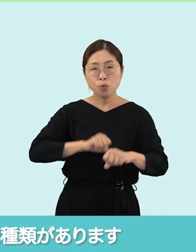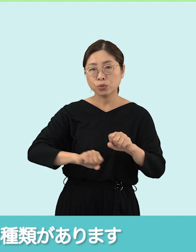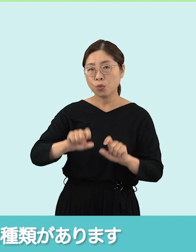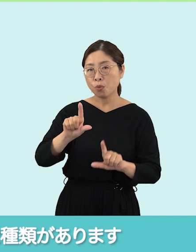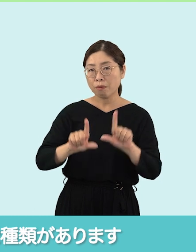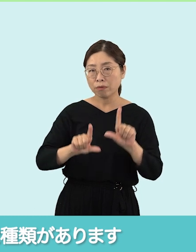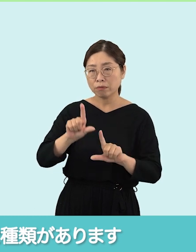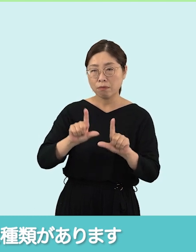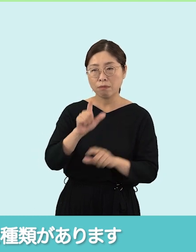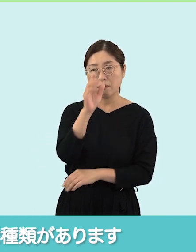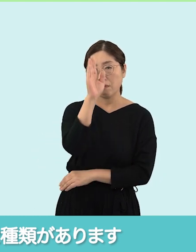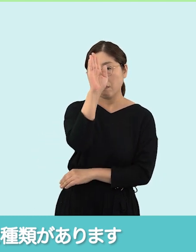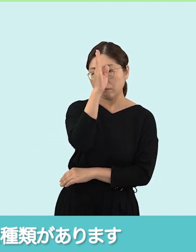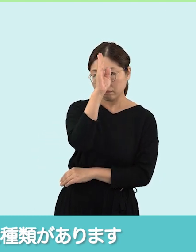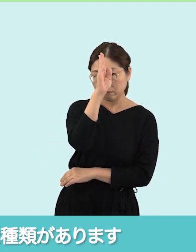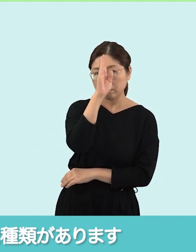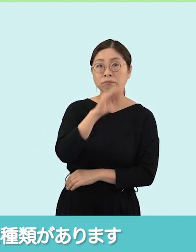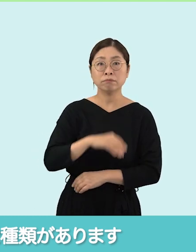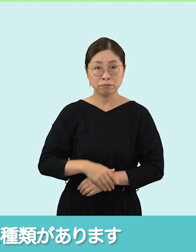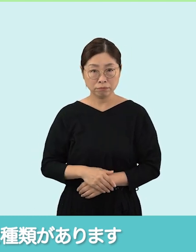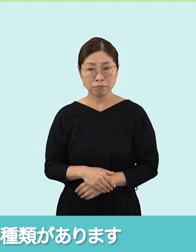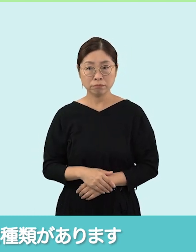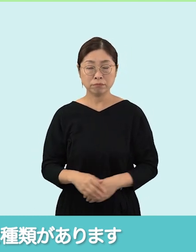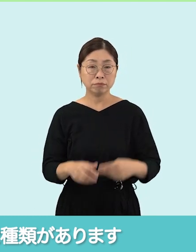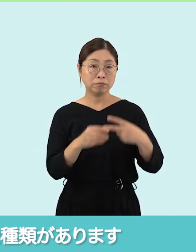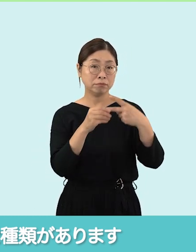行動型 RS と